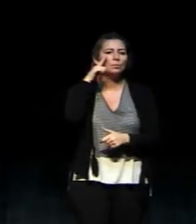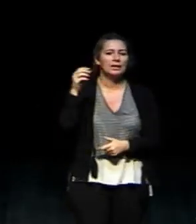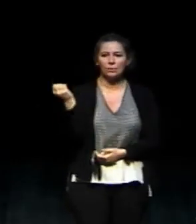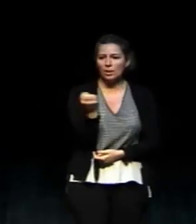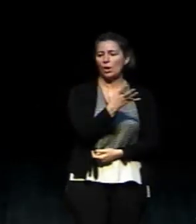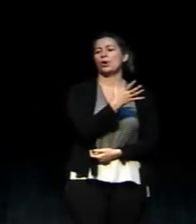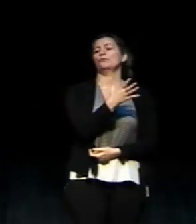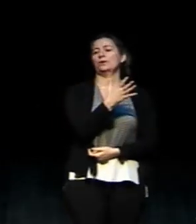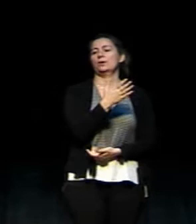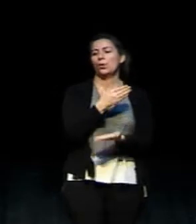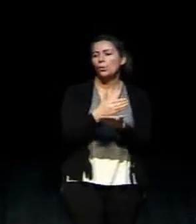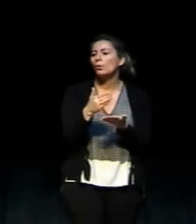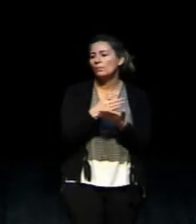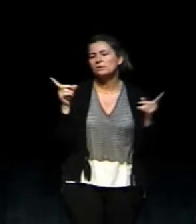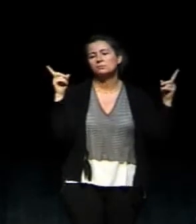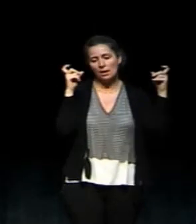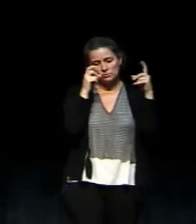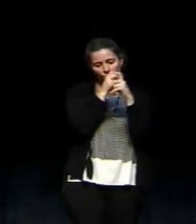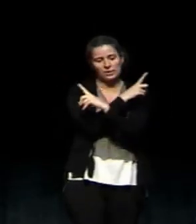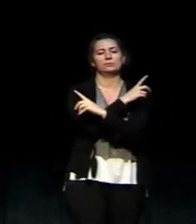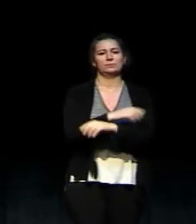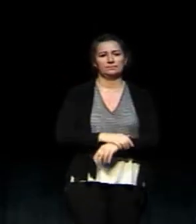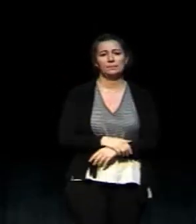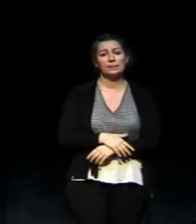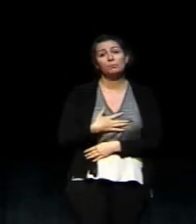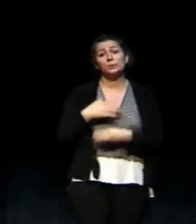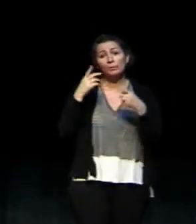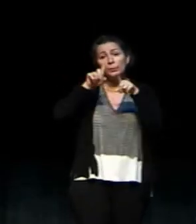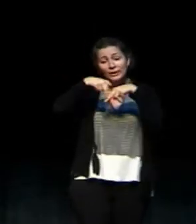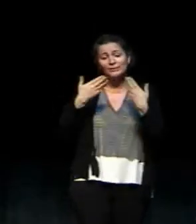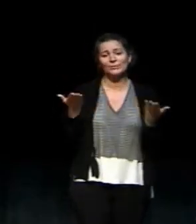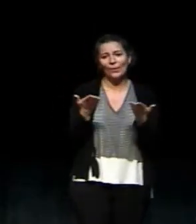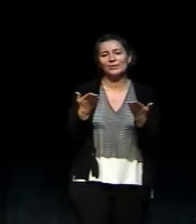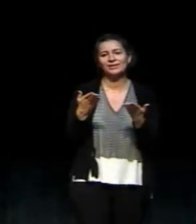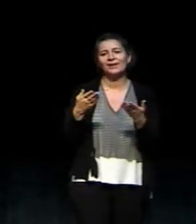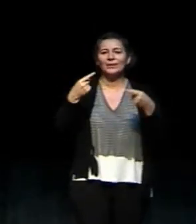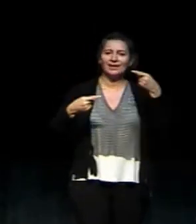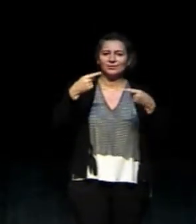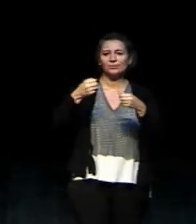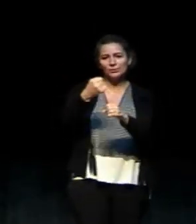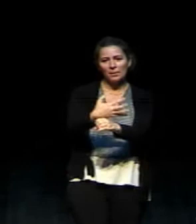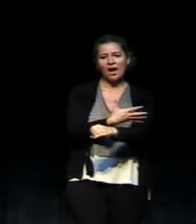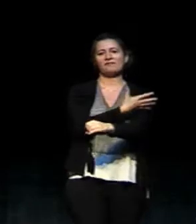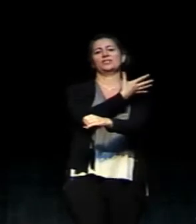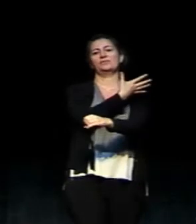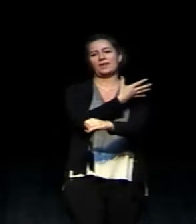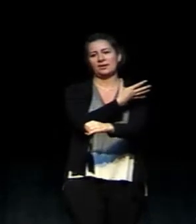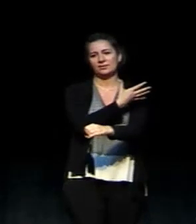iniciam contato com uma nova língua, elas passam por um momento de dificuldade. E é por isso que